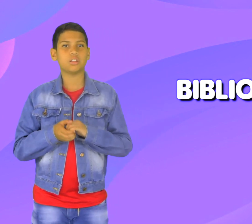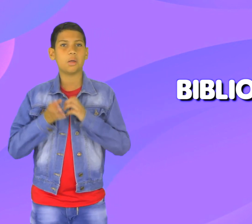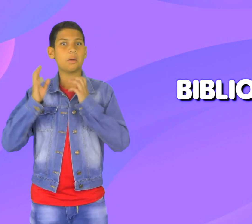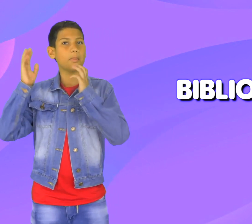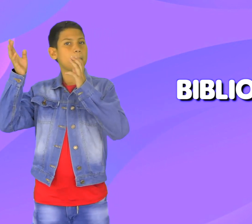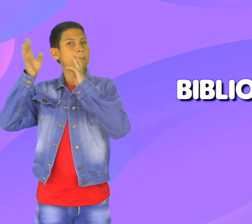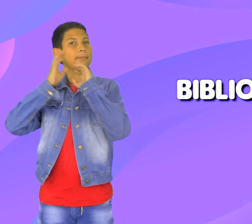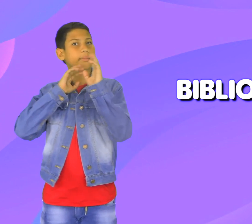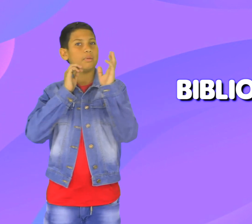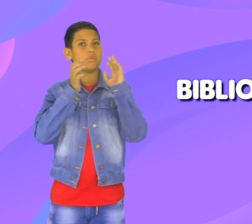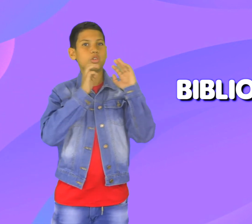Biblioteca.